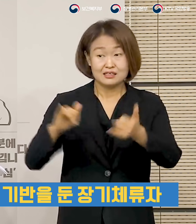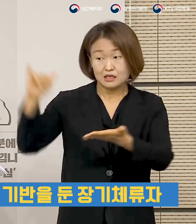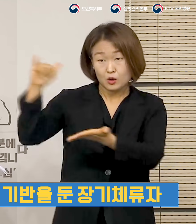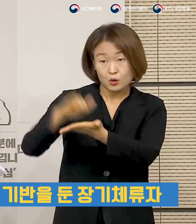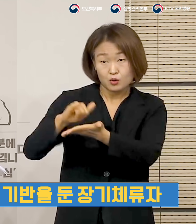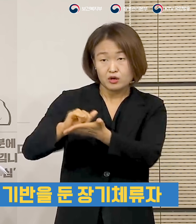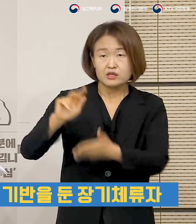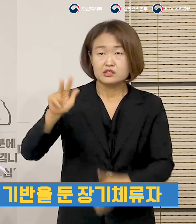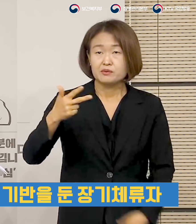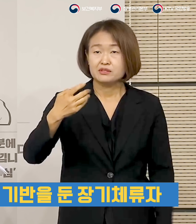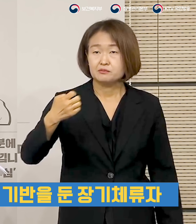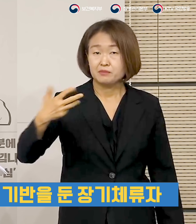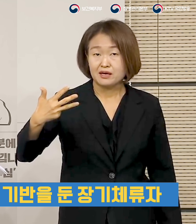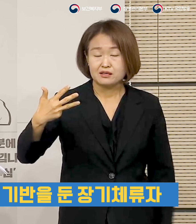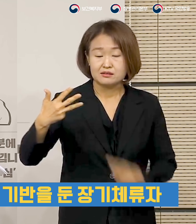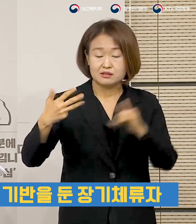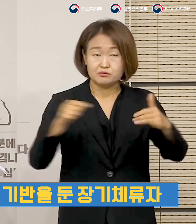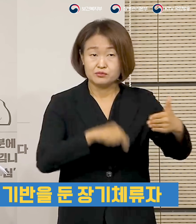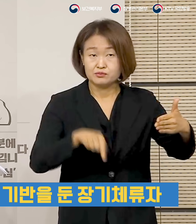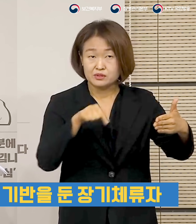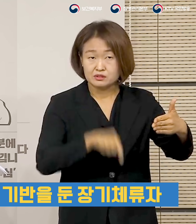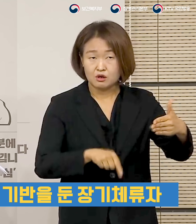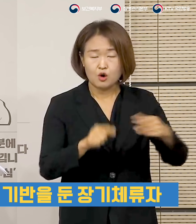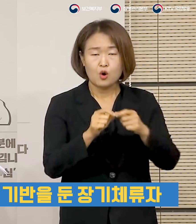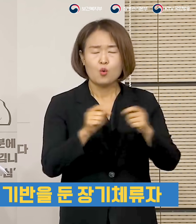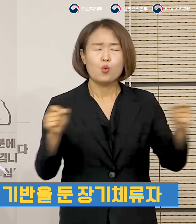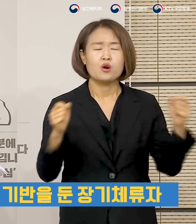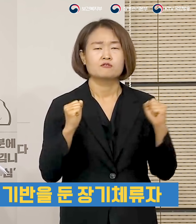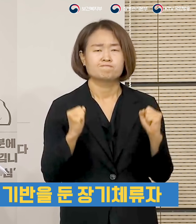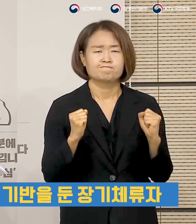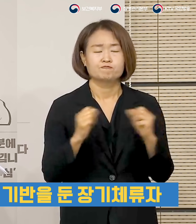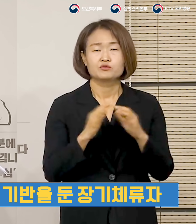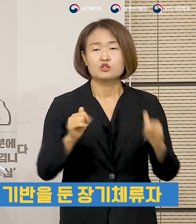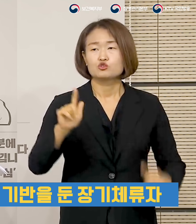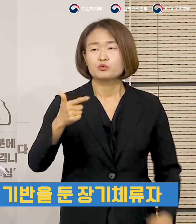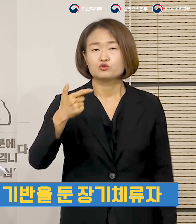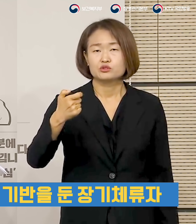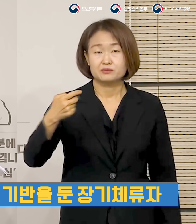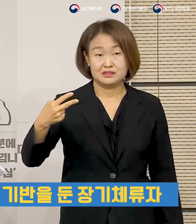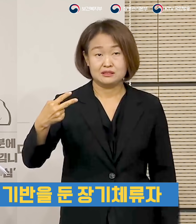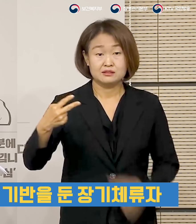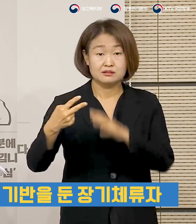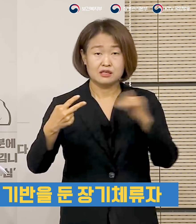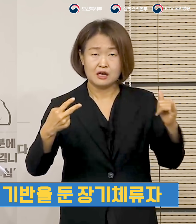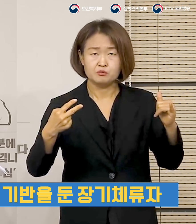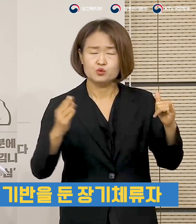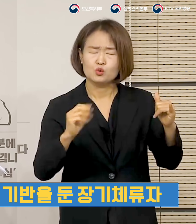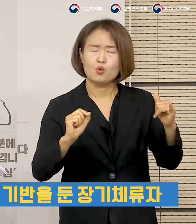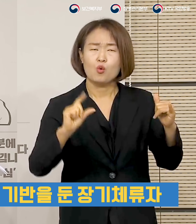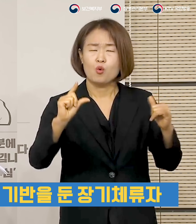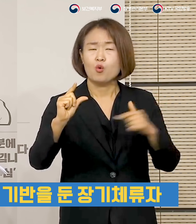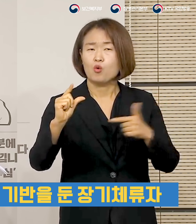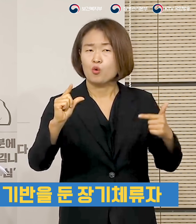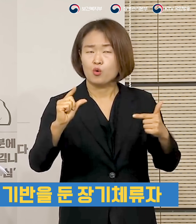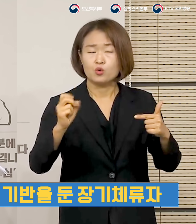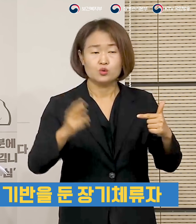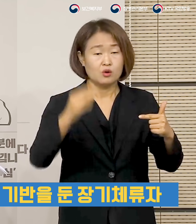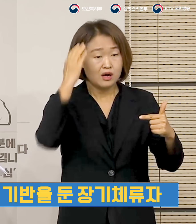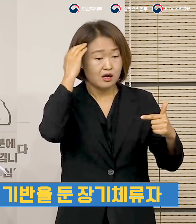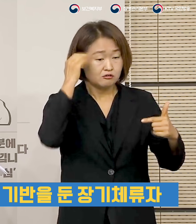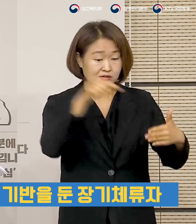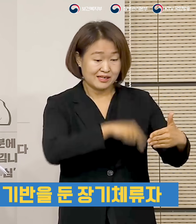입국자 748명 중에서도 장기 체류자가 622명으로 상당수를 차지하고 있으며